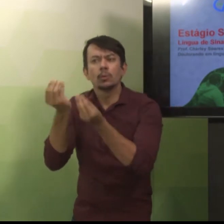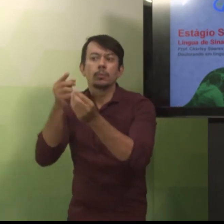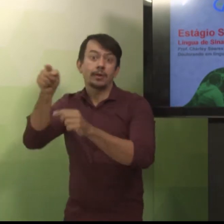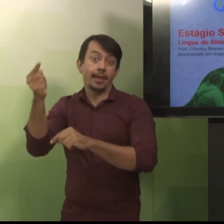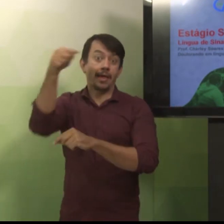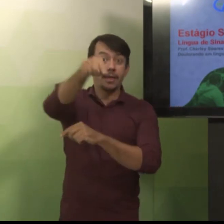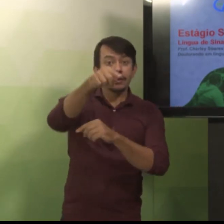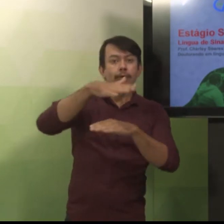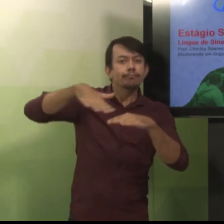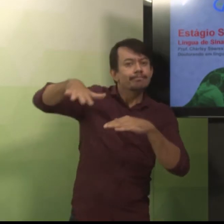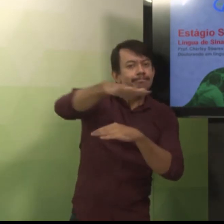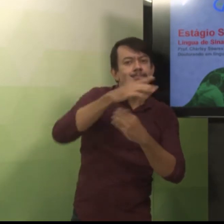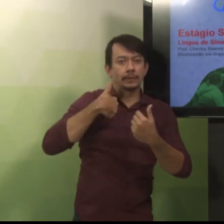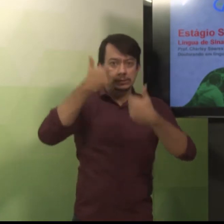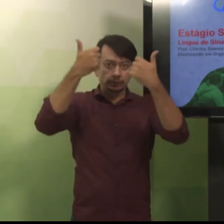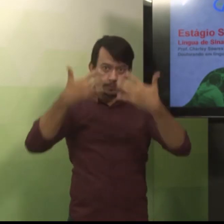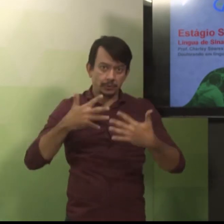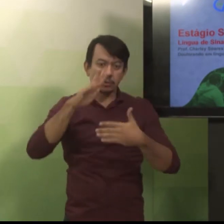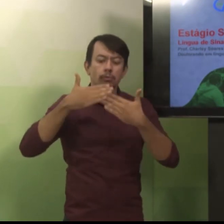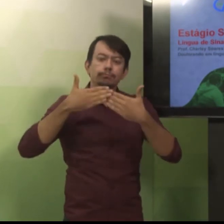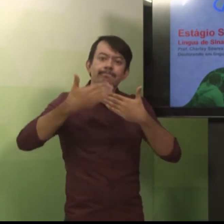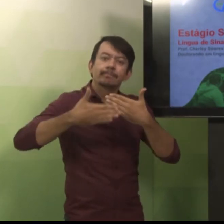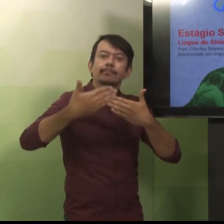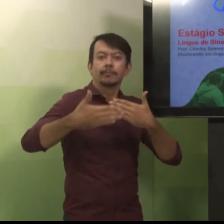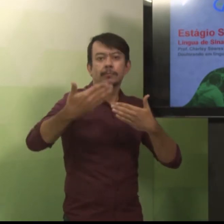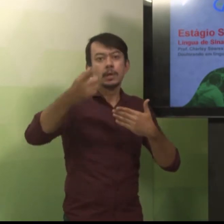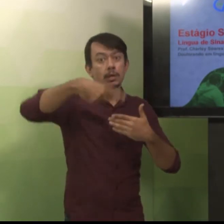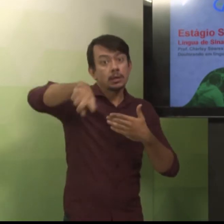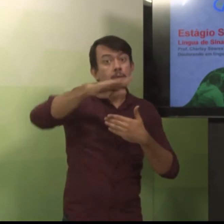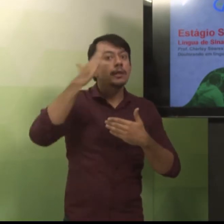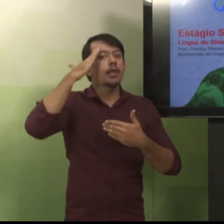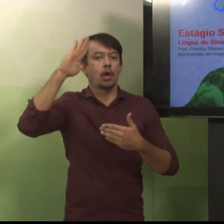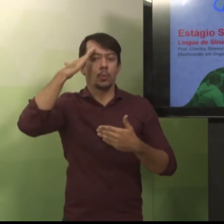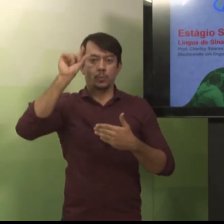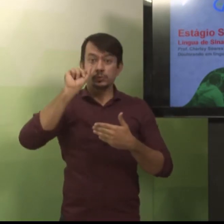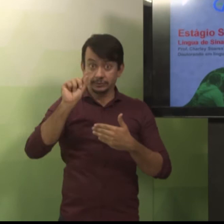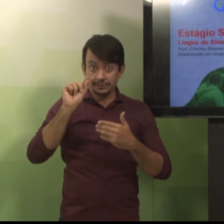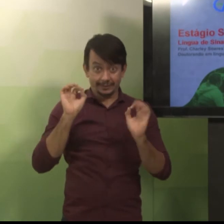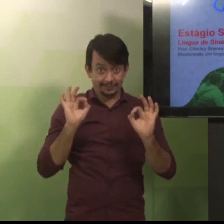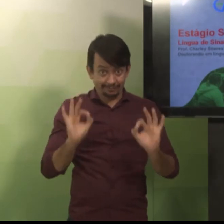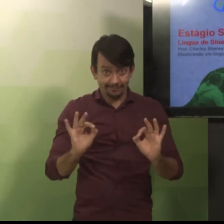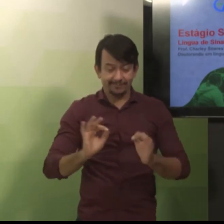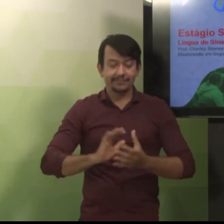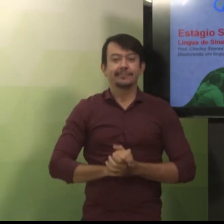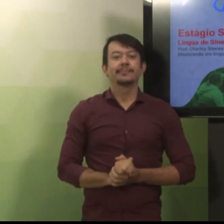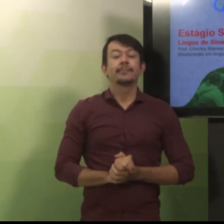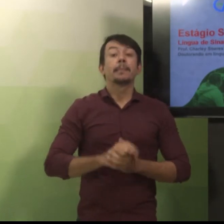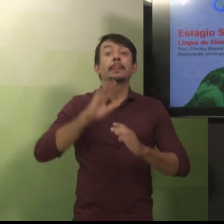orientarei os tutores, vocês alunos, ok? Vou explicar passo a passo para que vocês possam entender.